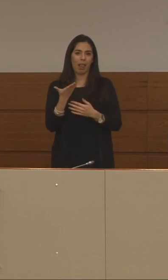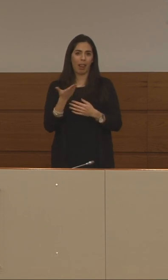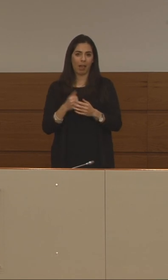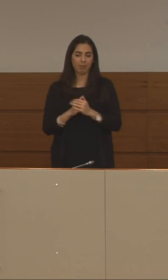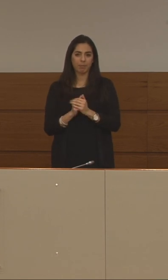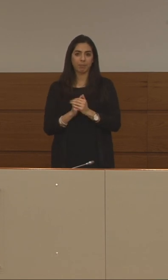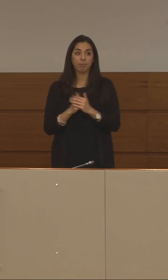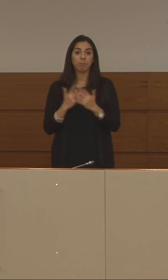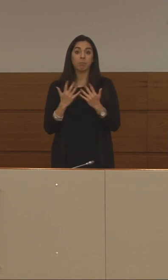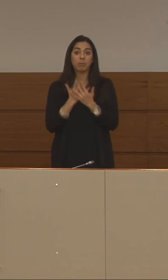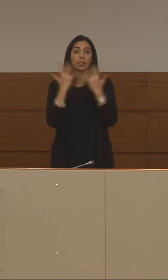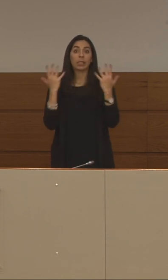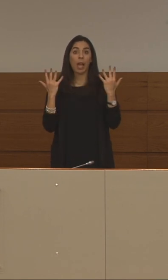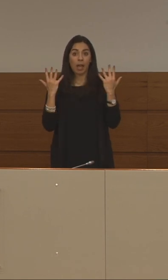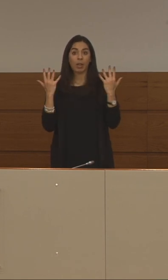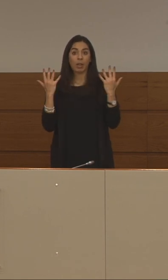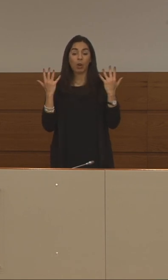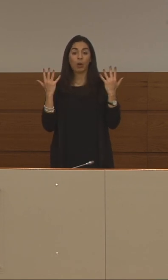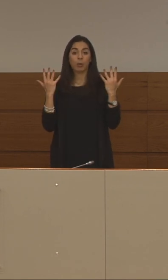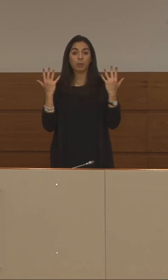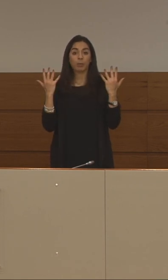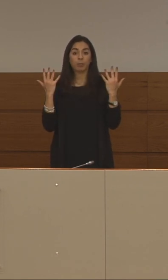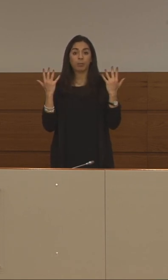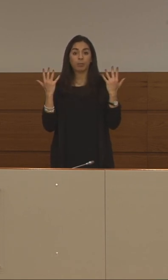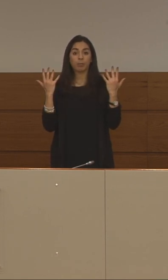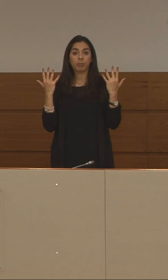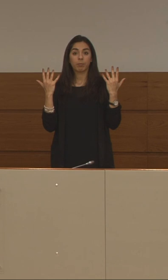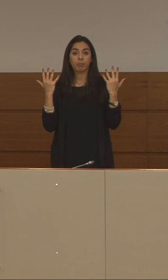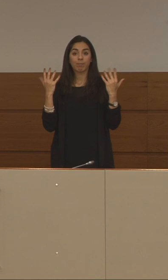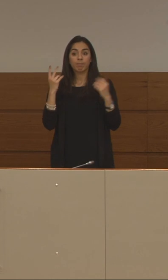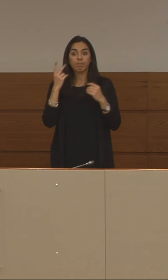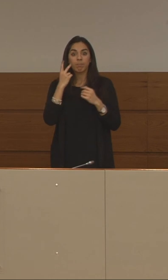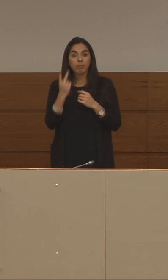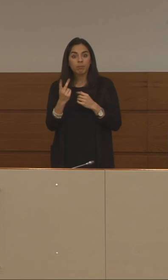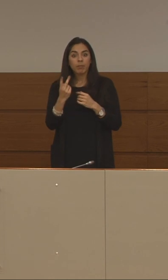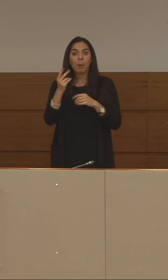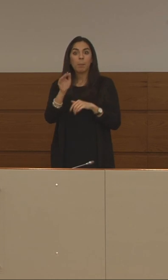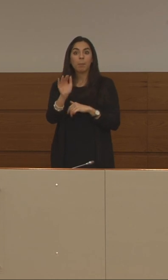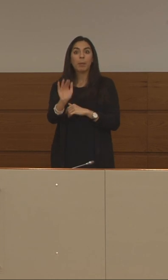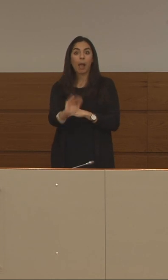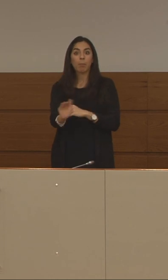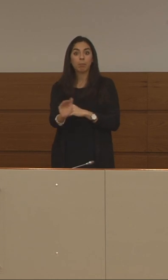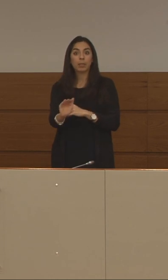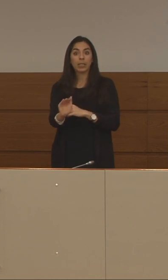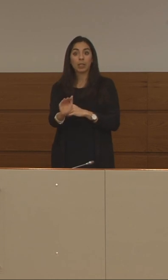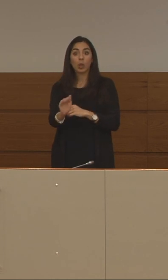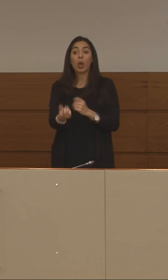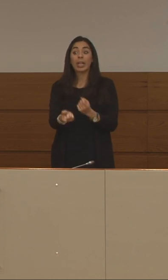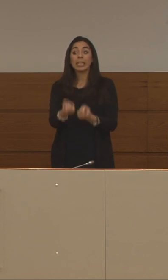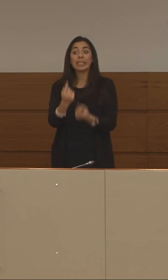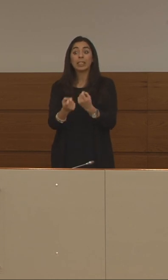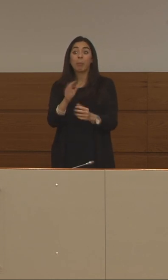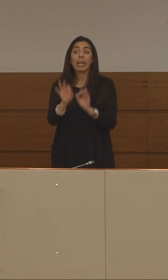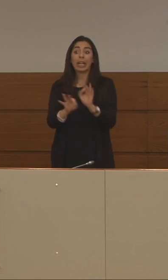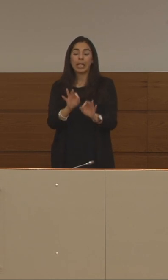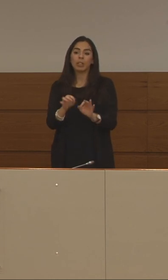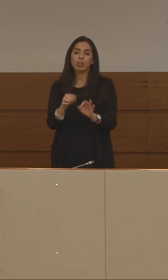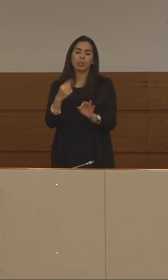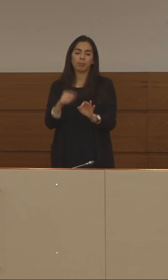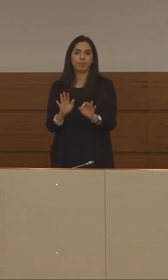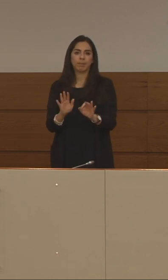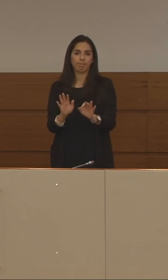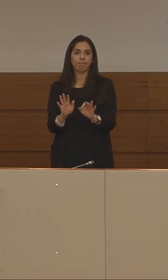il fatto che però si riscontri si riscontrino dei bambini con sintomi clinici e